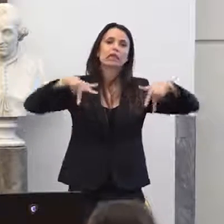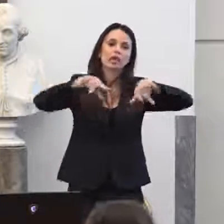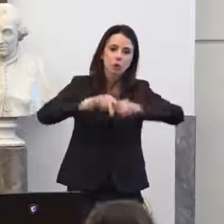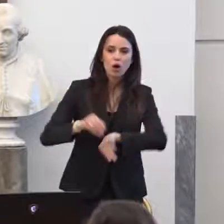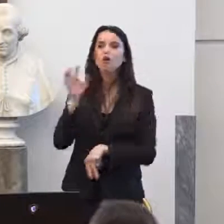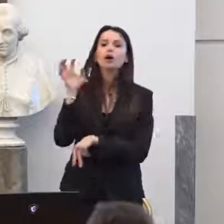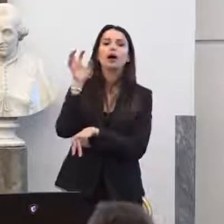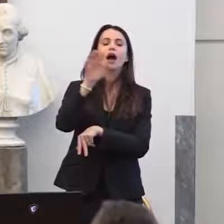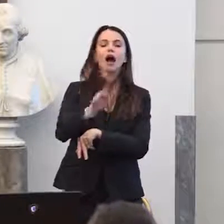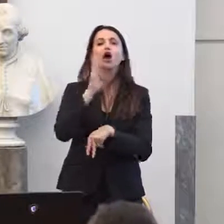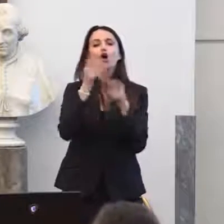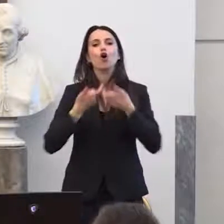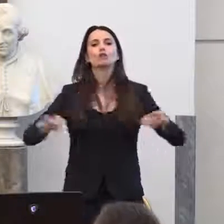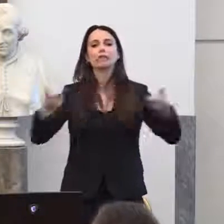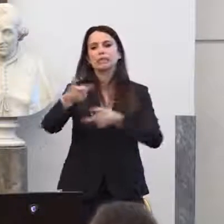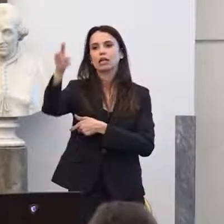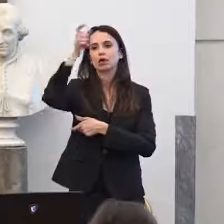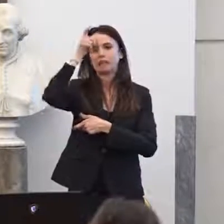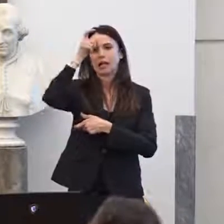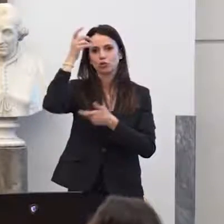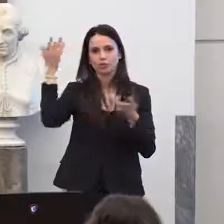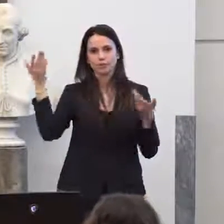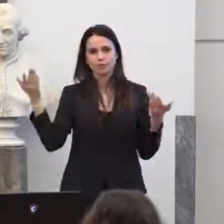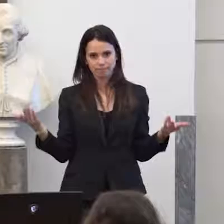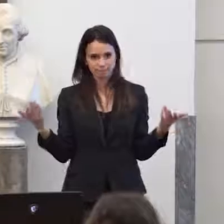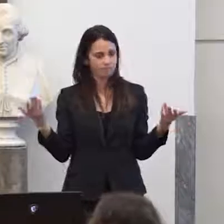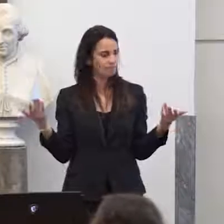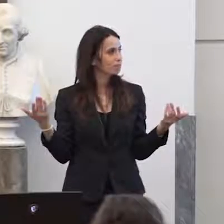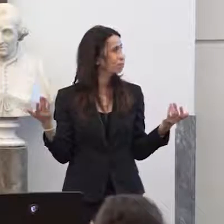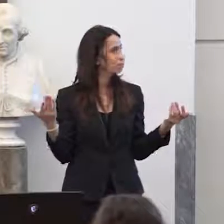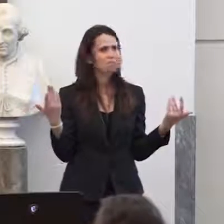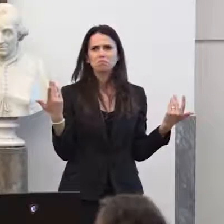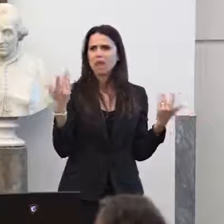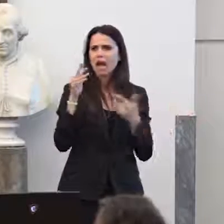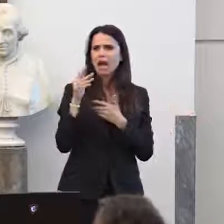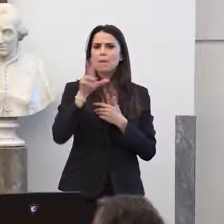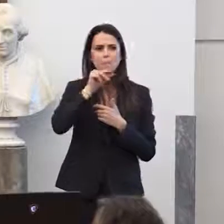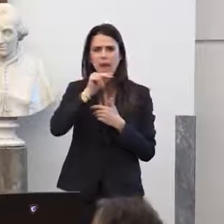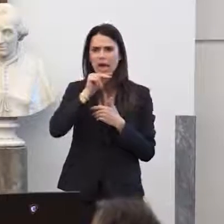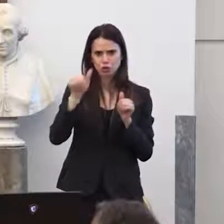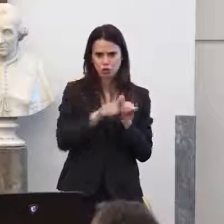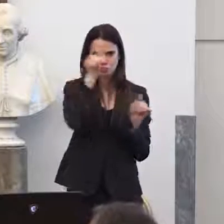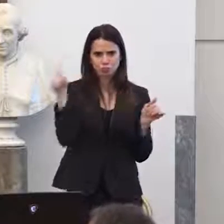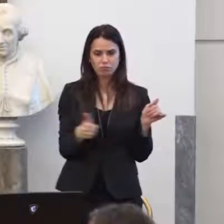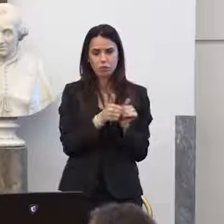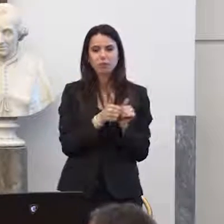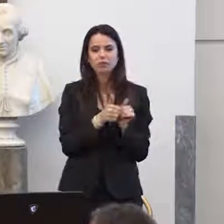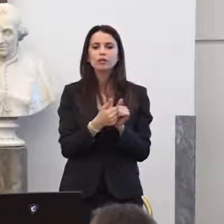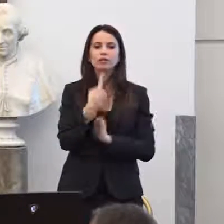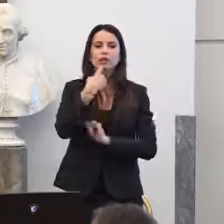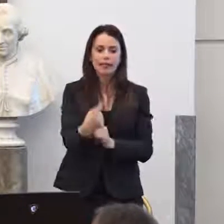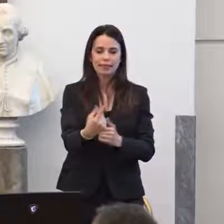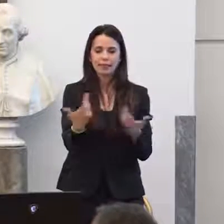ha fatto ricorso al Consiglio di Stato, e il Consiglio di Stato a marzo di quest'anno si è espresso e quindi ha